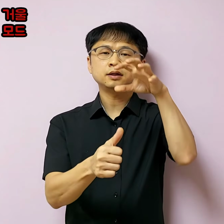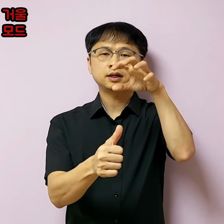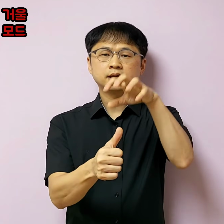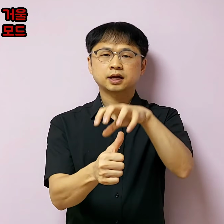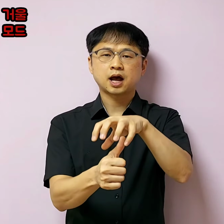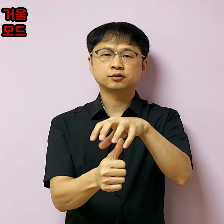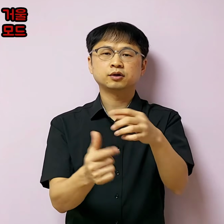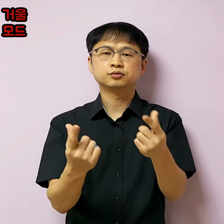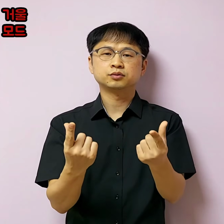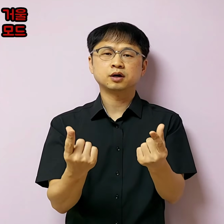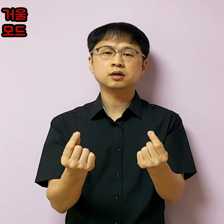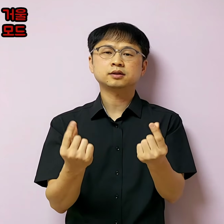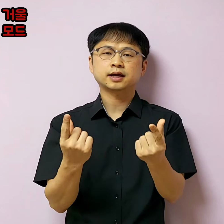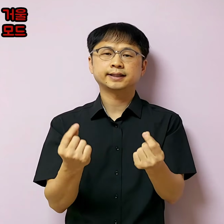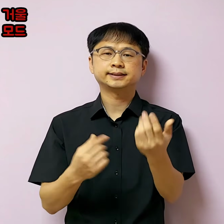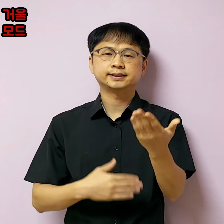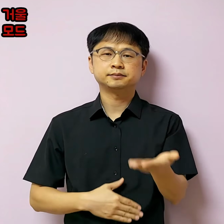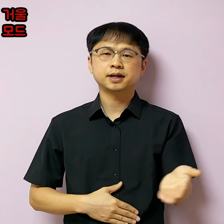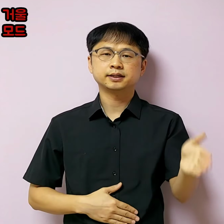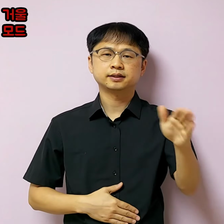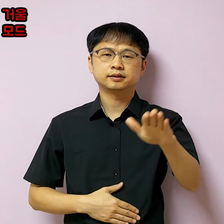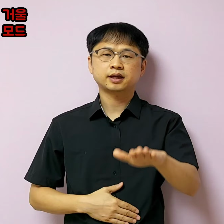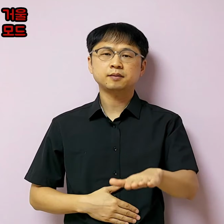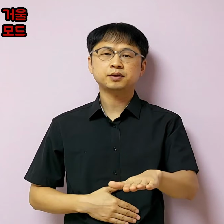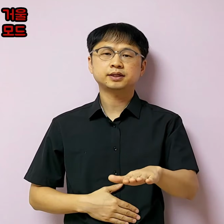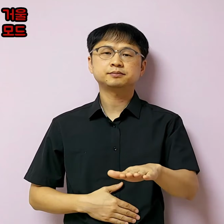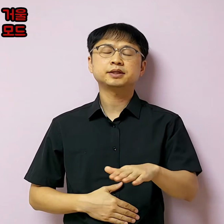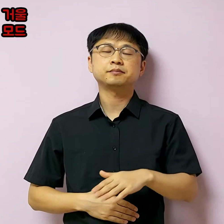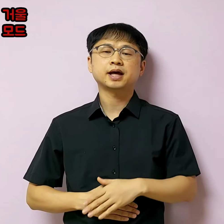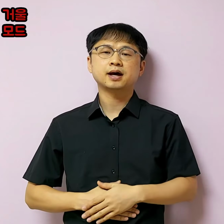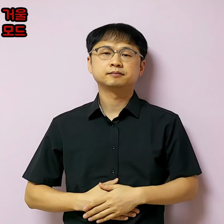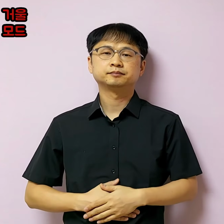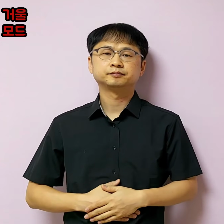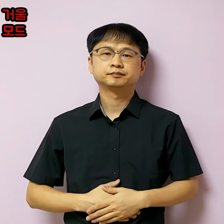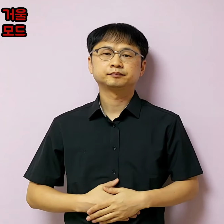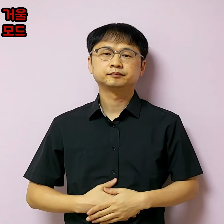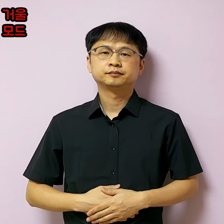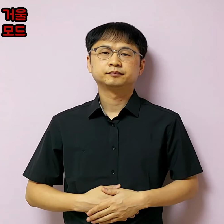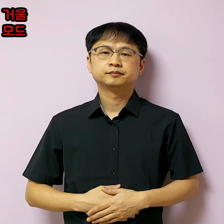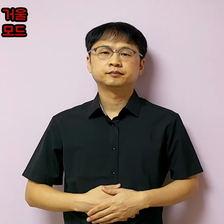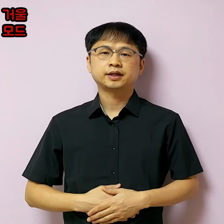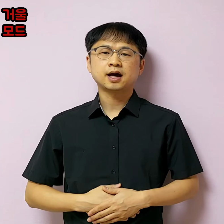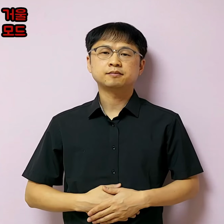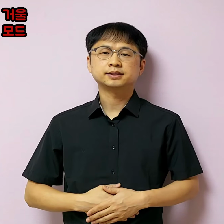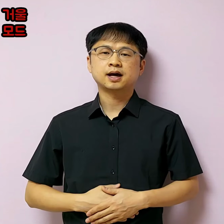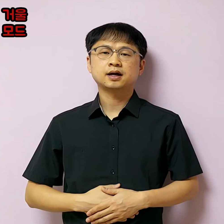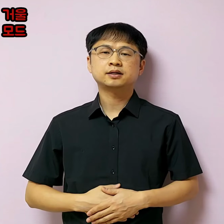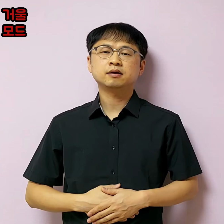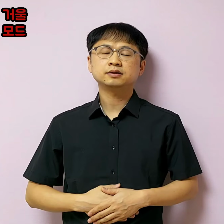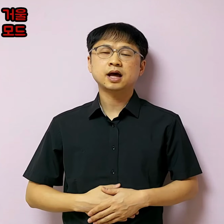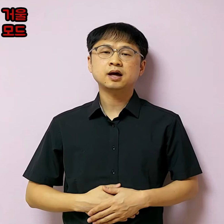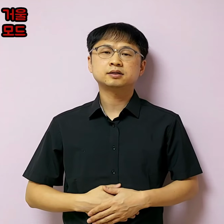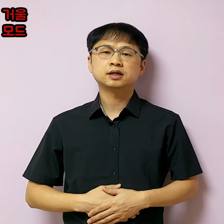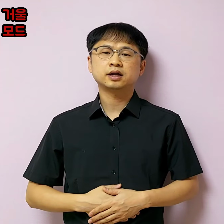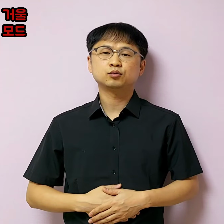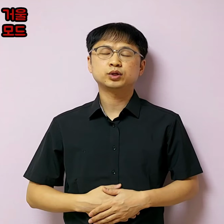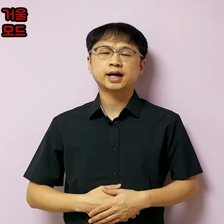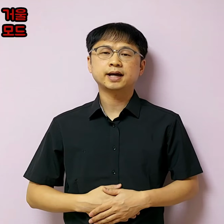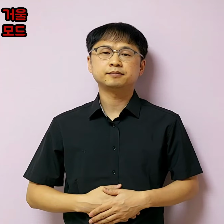바람을 가둬둔 것 같지만 이렇게 표현하시면 됩니다. 네, 다음 가사. 기억나 그날의